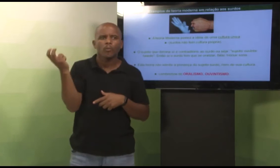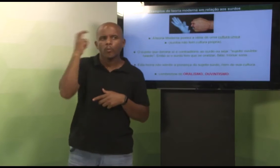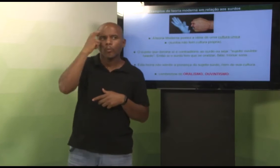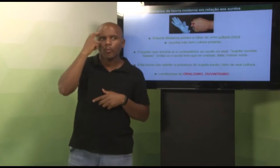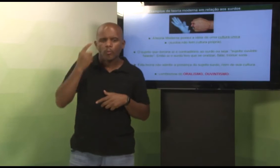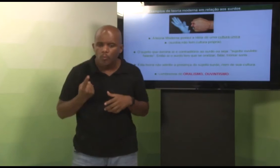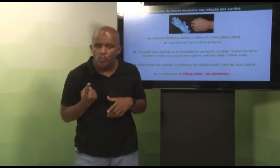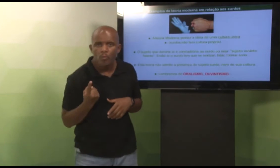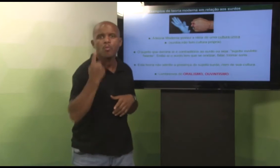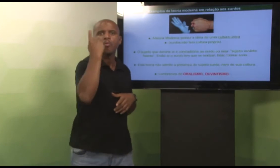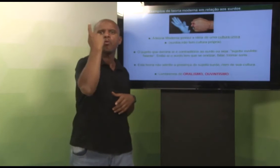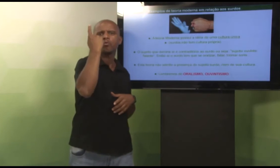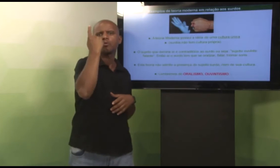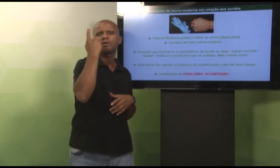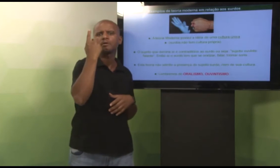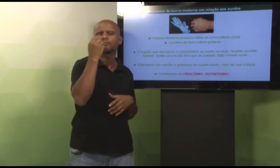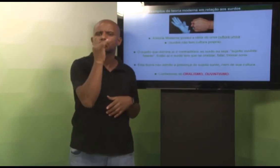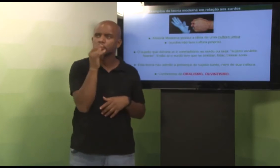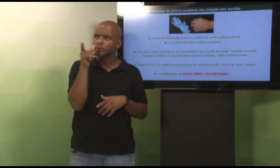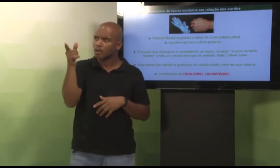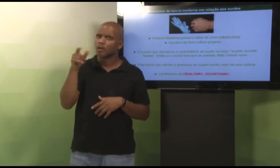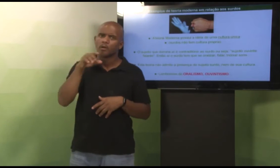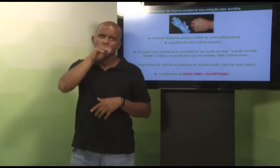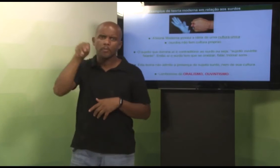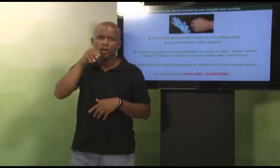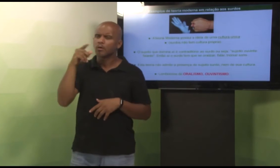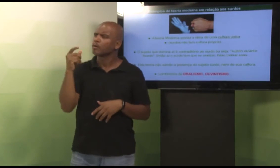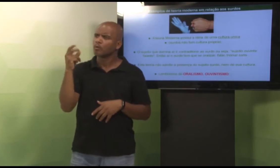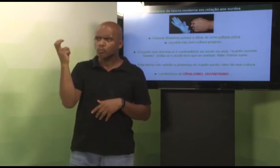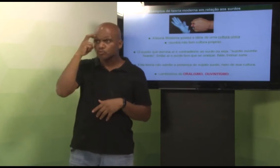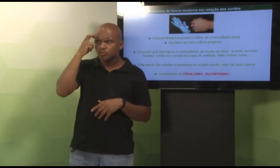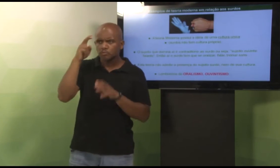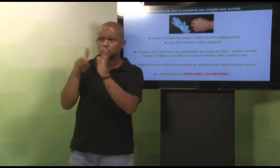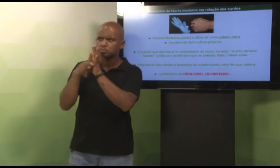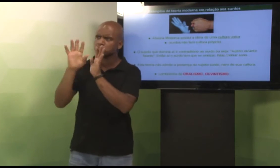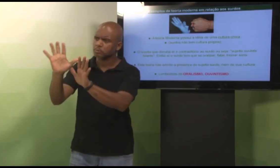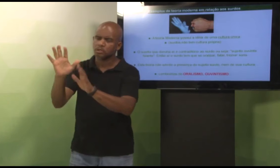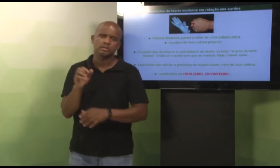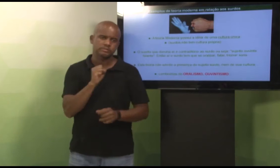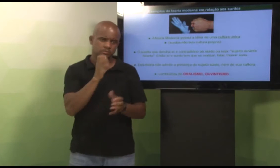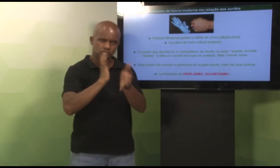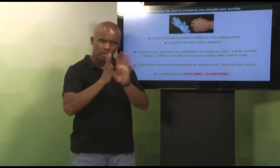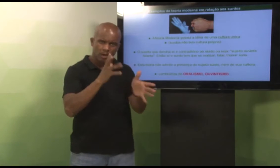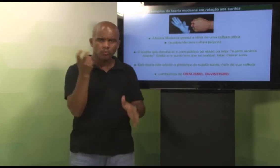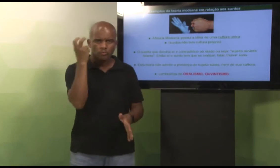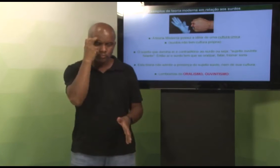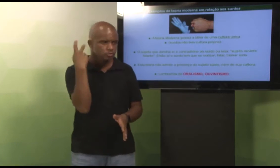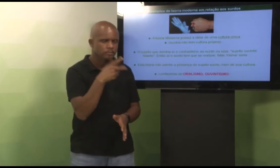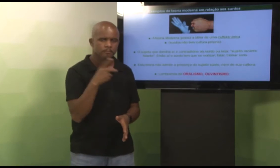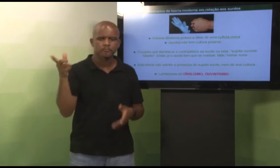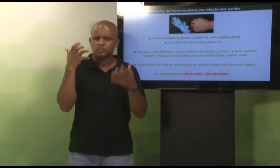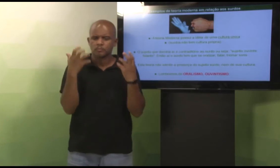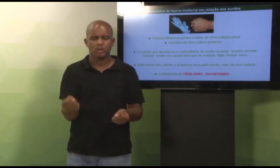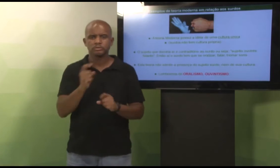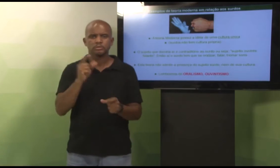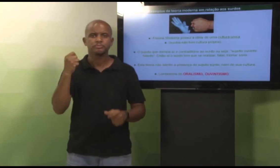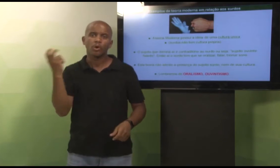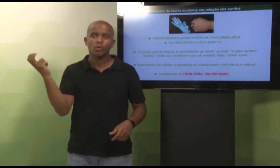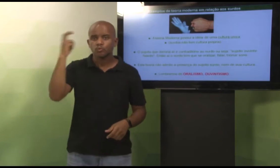poder, impôs a oralização, ou seja, uma única cultura, a cultura da